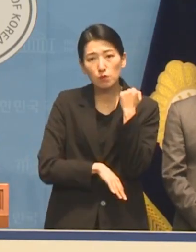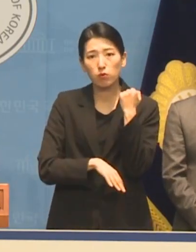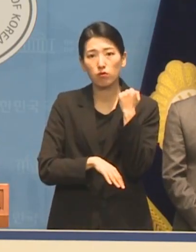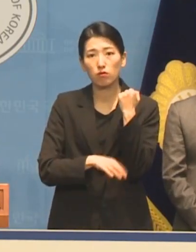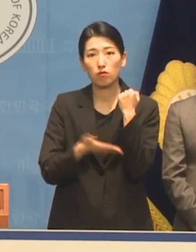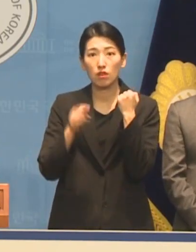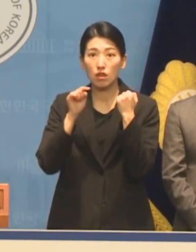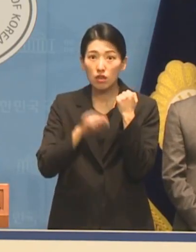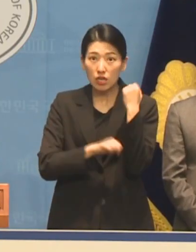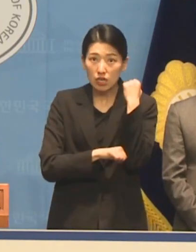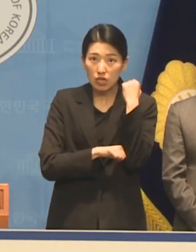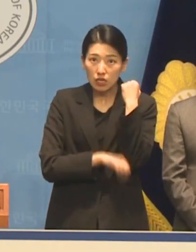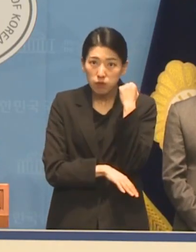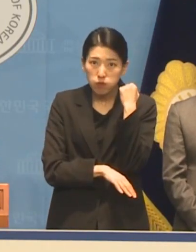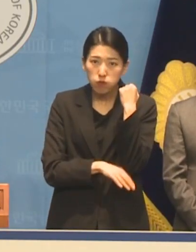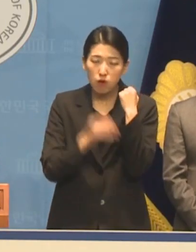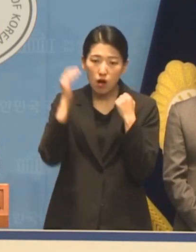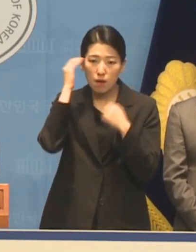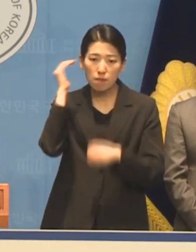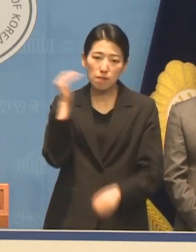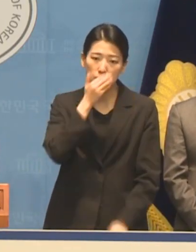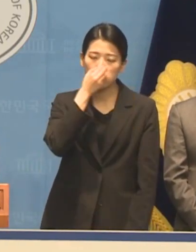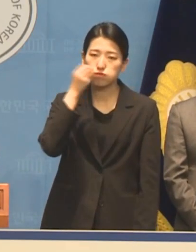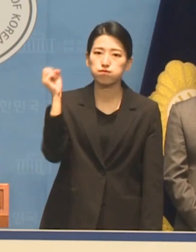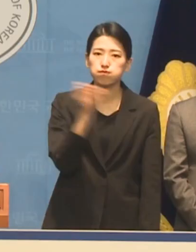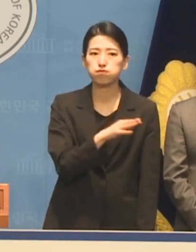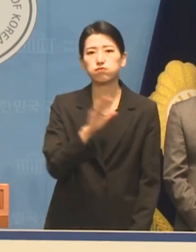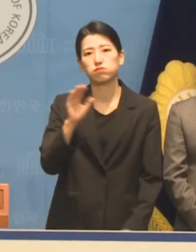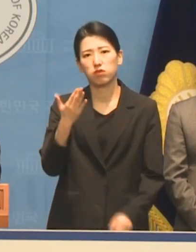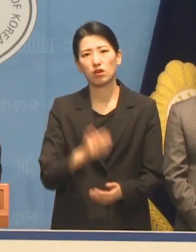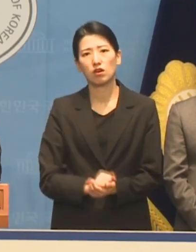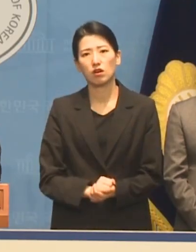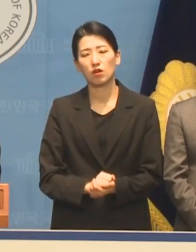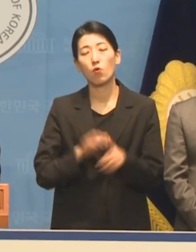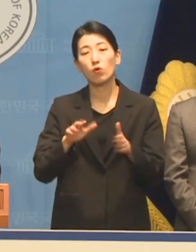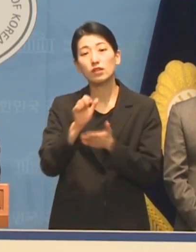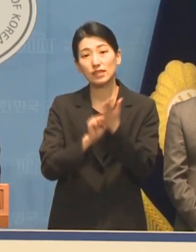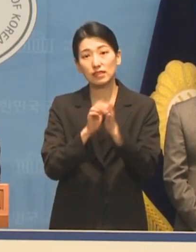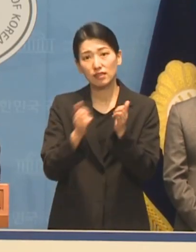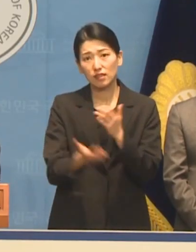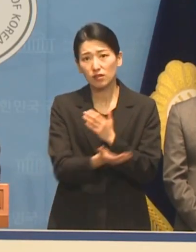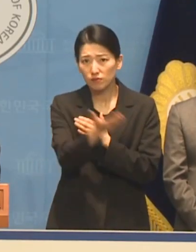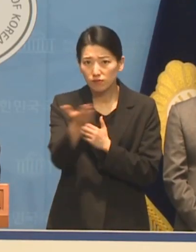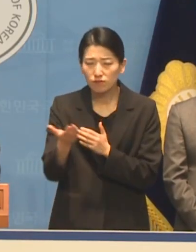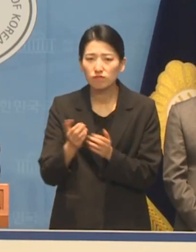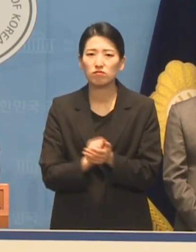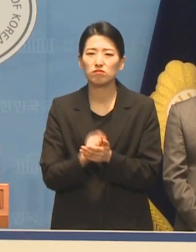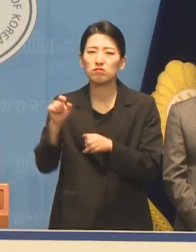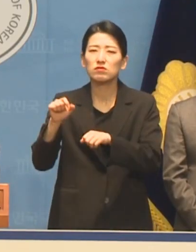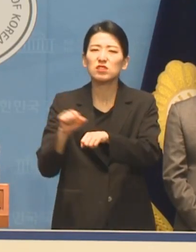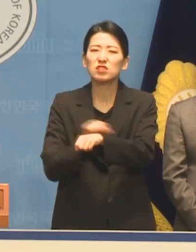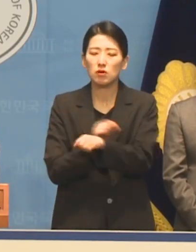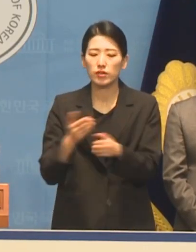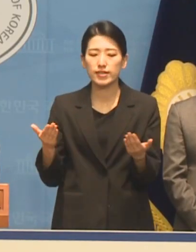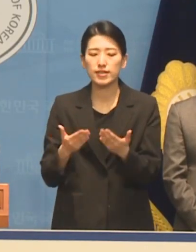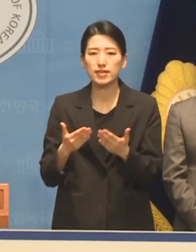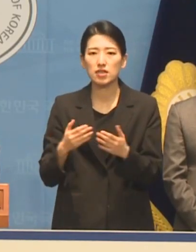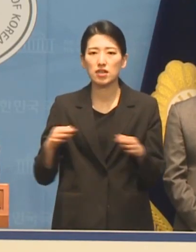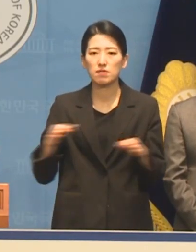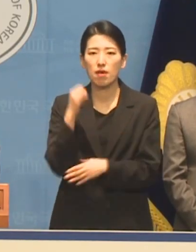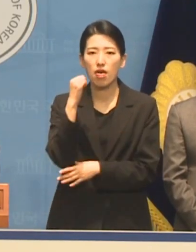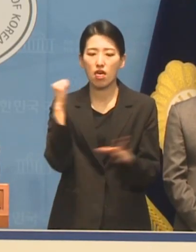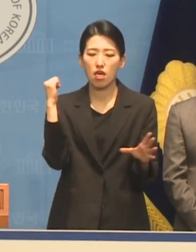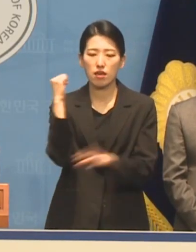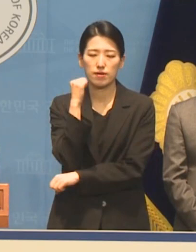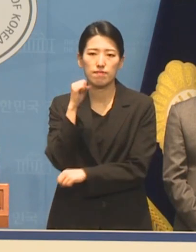흔드는 선례로 남게 될 것입니다. 오늘 기자회견을 통해 특경법 위반, 업무상 배임 등 박영우 회장과 그